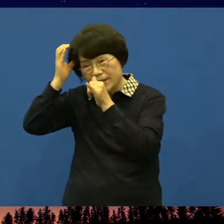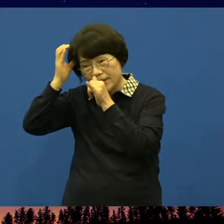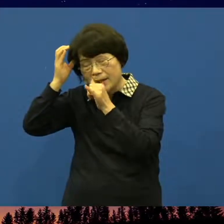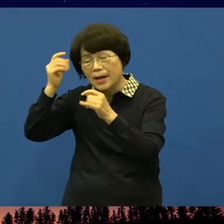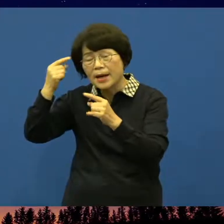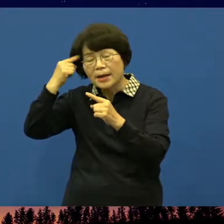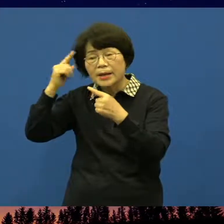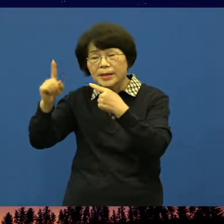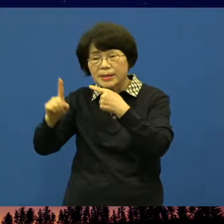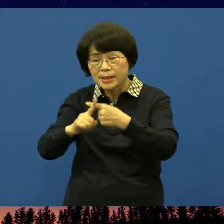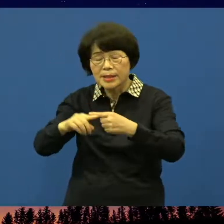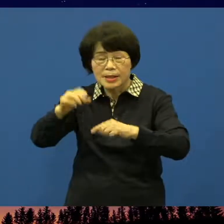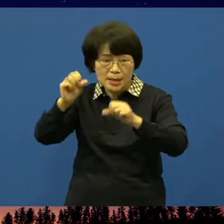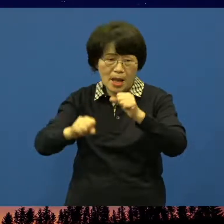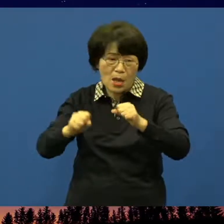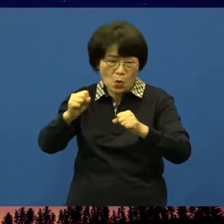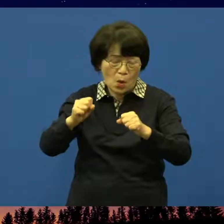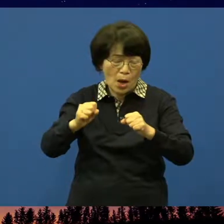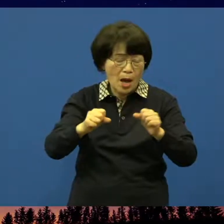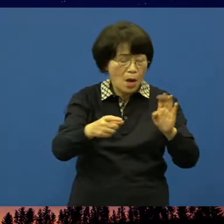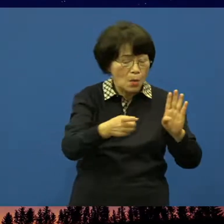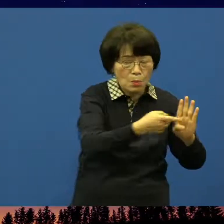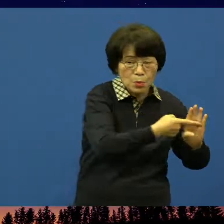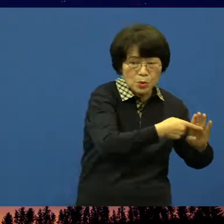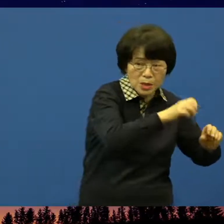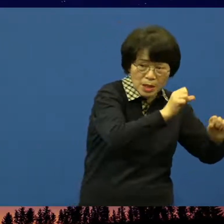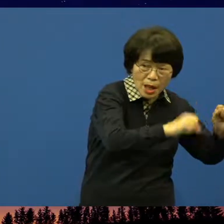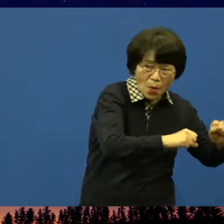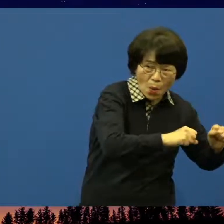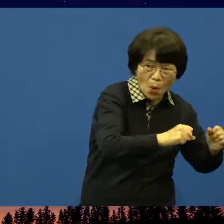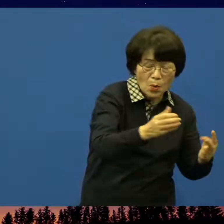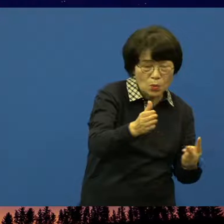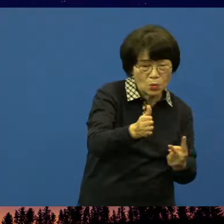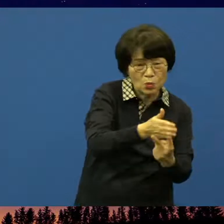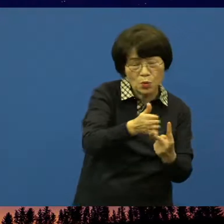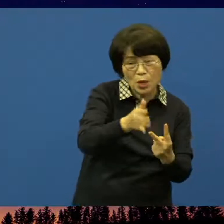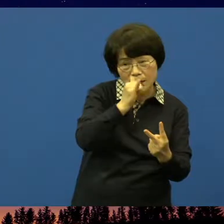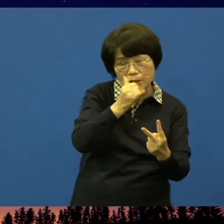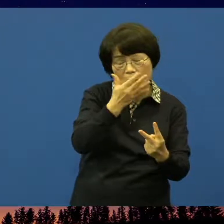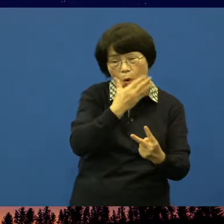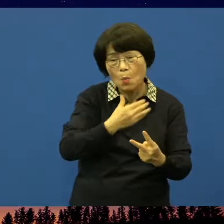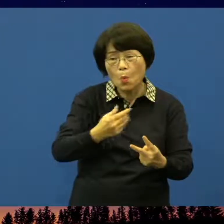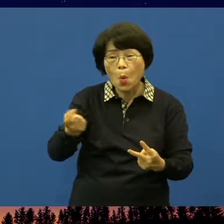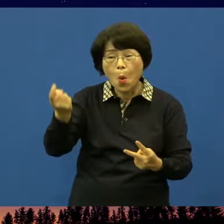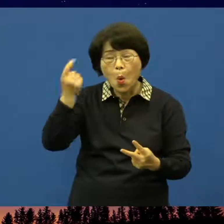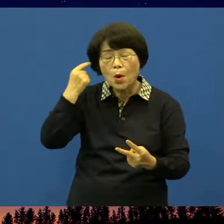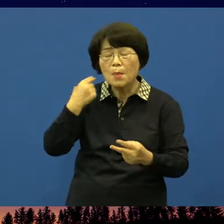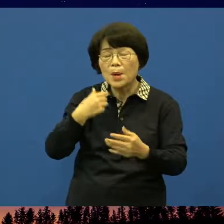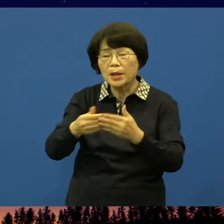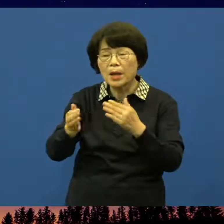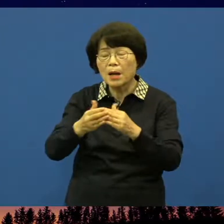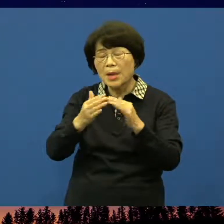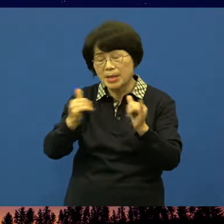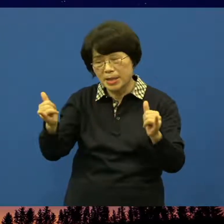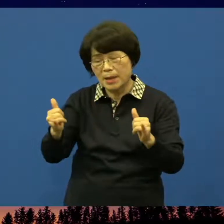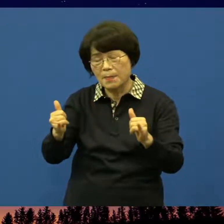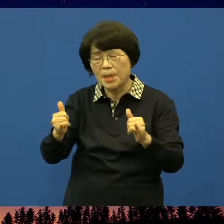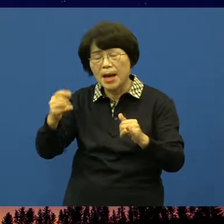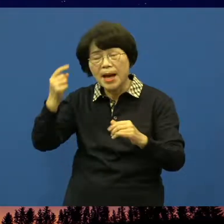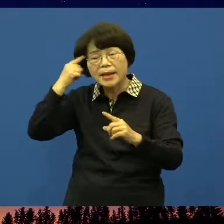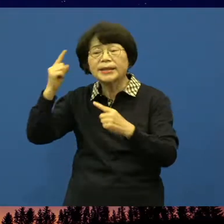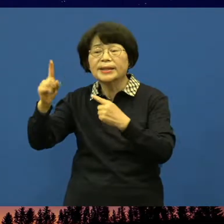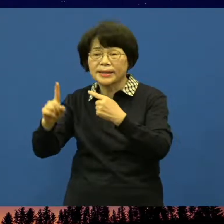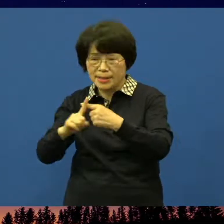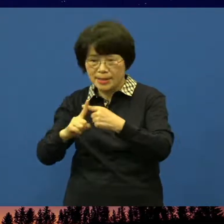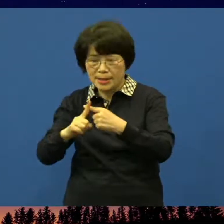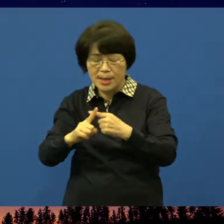긍정적인 태도를 가지고 있는가, 부정적인 태도를 가지고 있는가, 이 태도의 문제예요. 복음을 경험한 사람들의 태도가 달라져요. 세상에